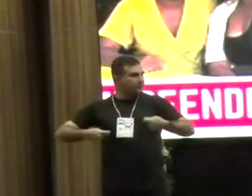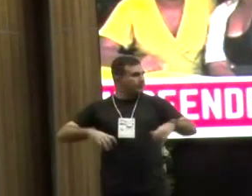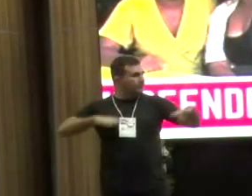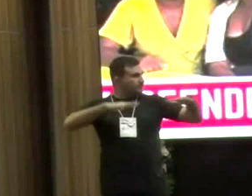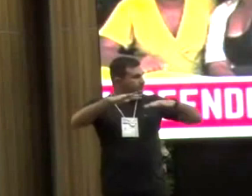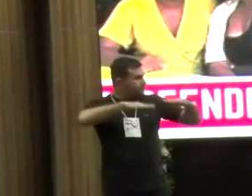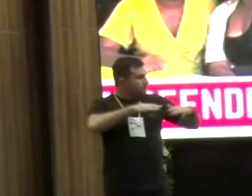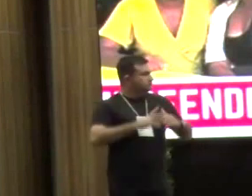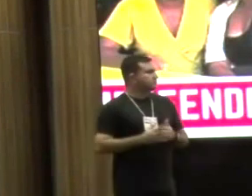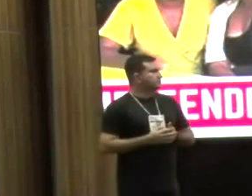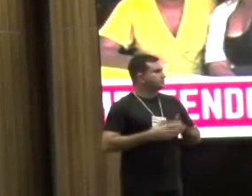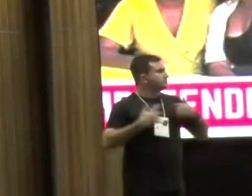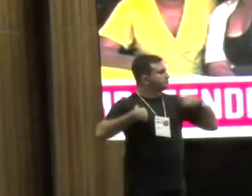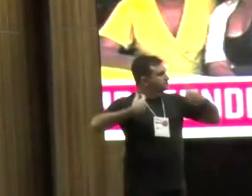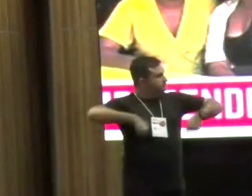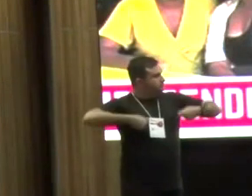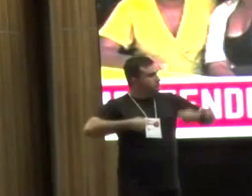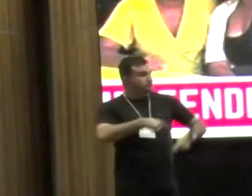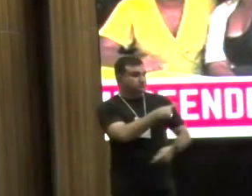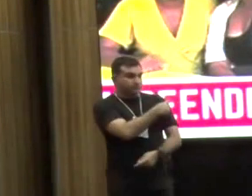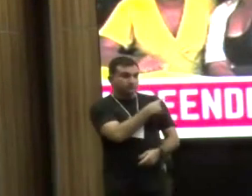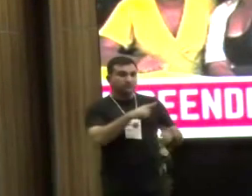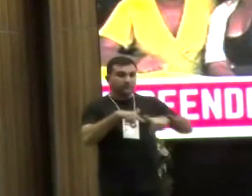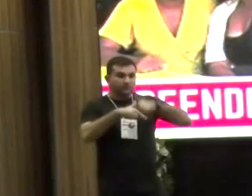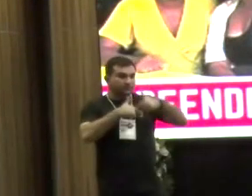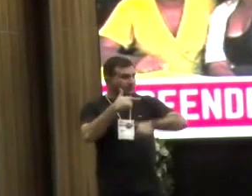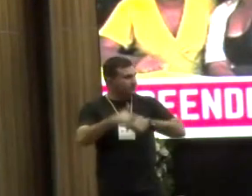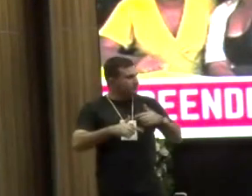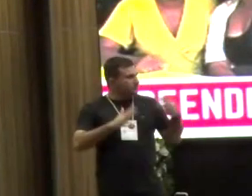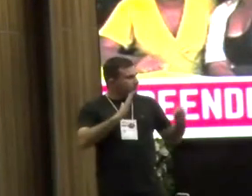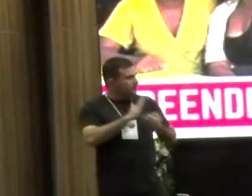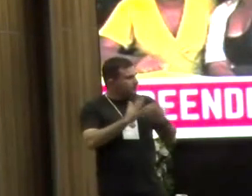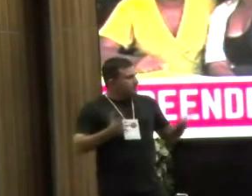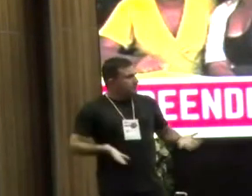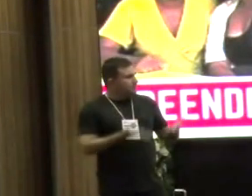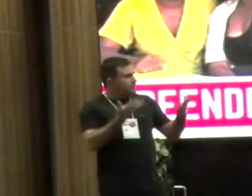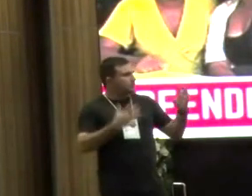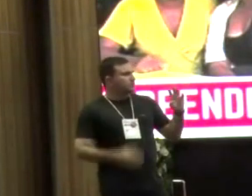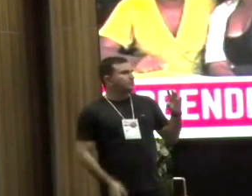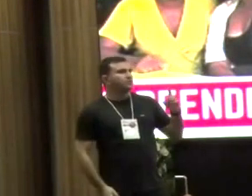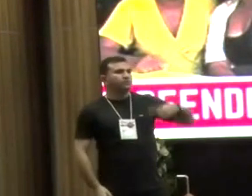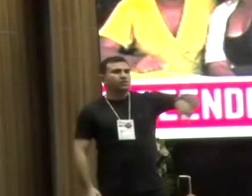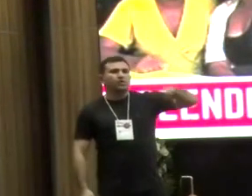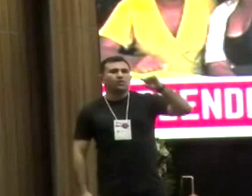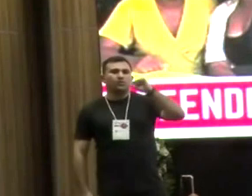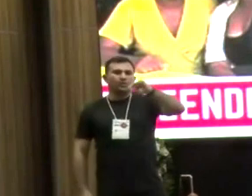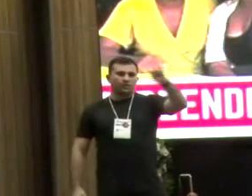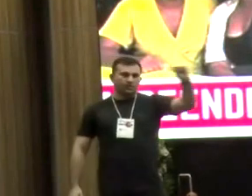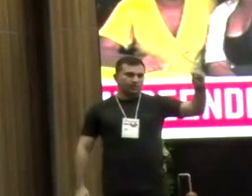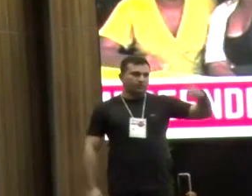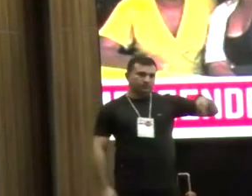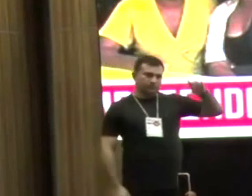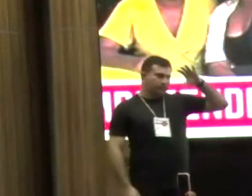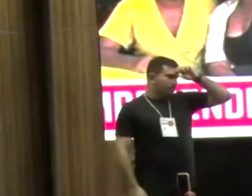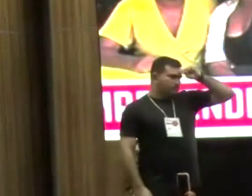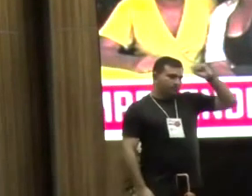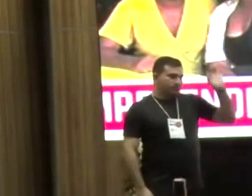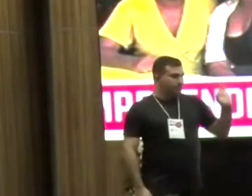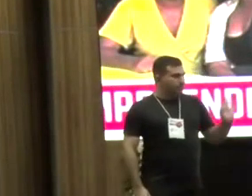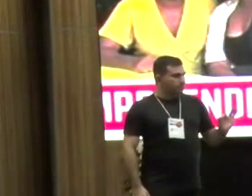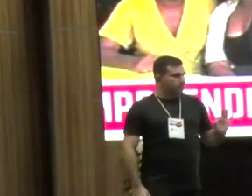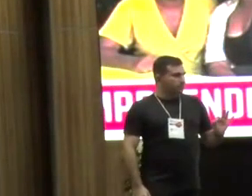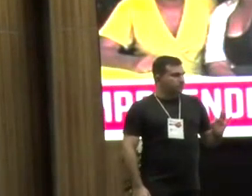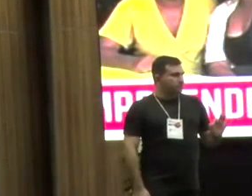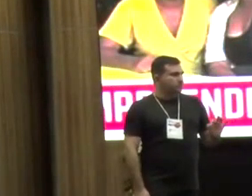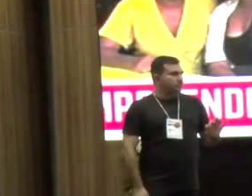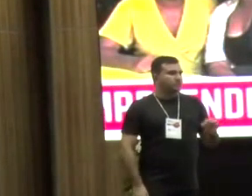trabalhar empreendedorismo. E aqui, olhe para nós, nós somos uma geração que não aprendeu a